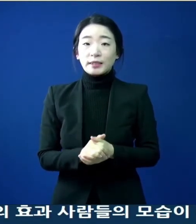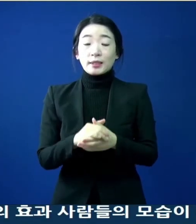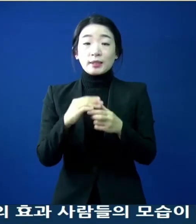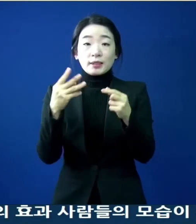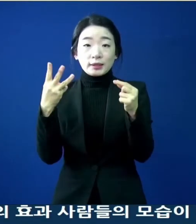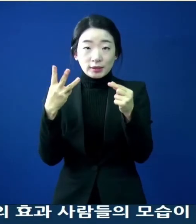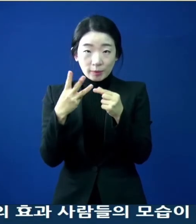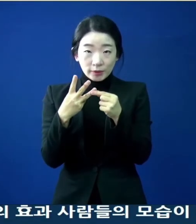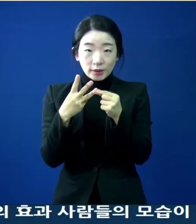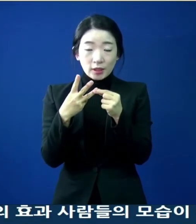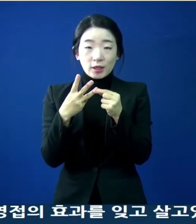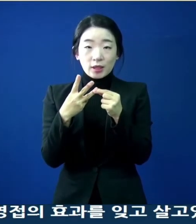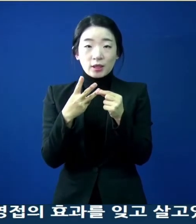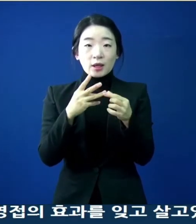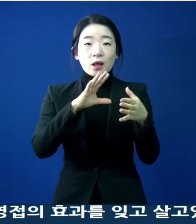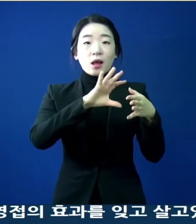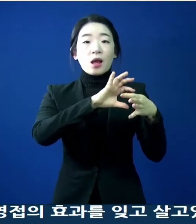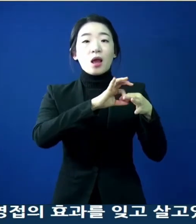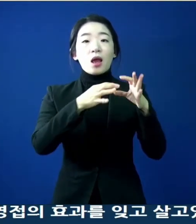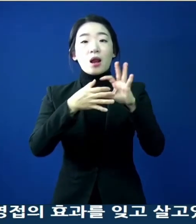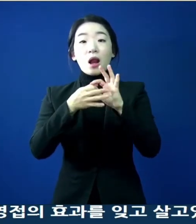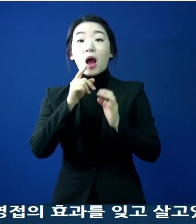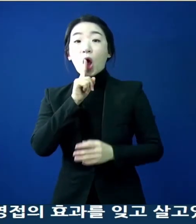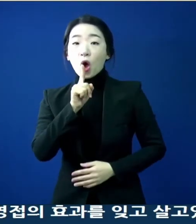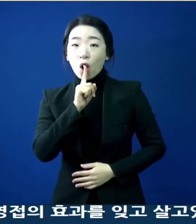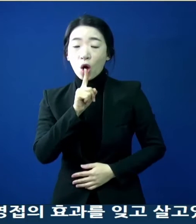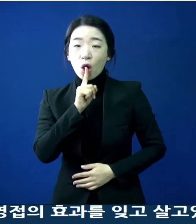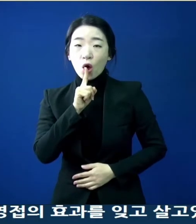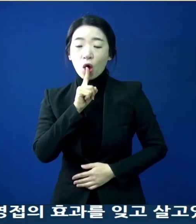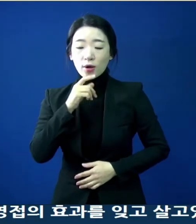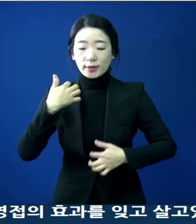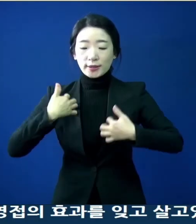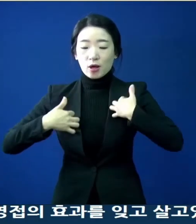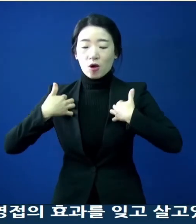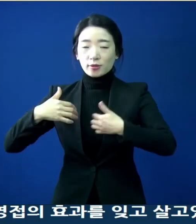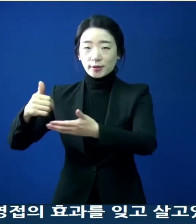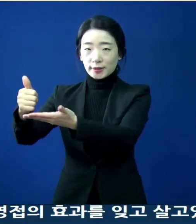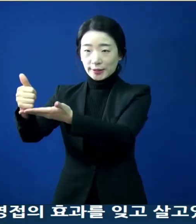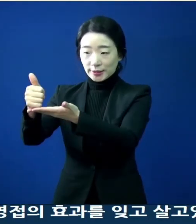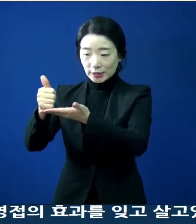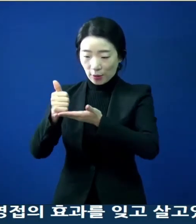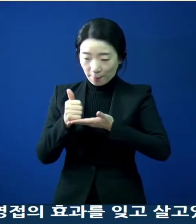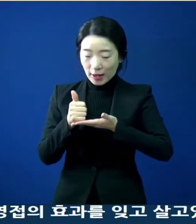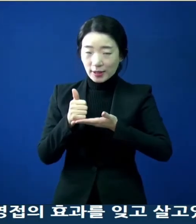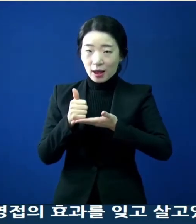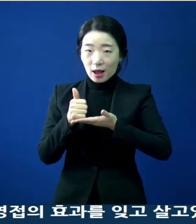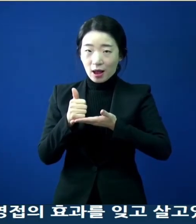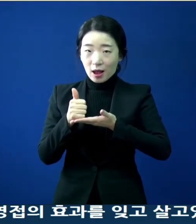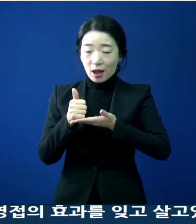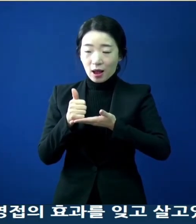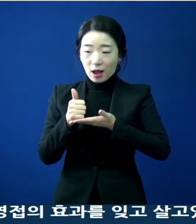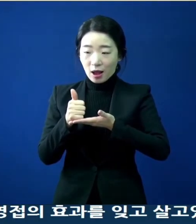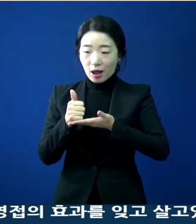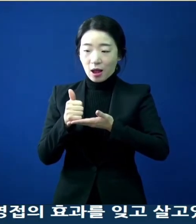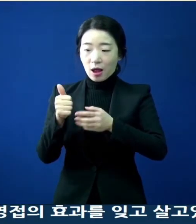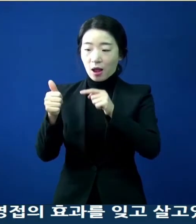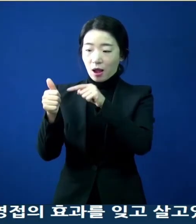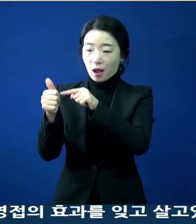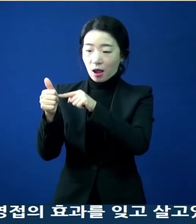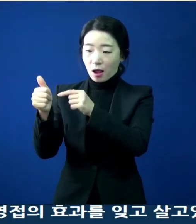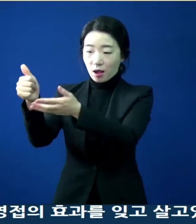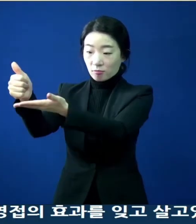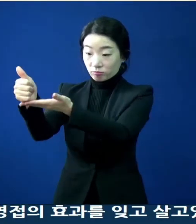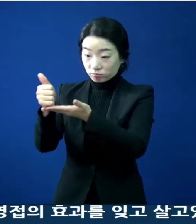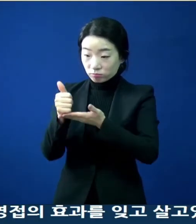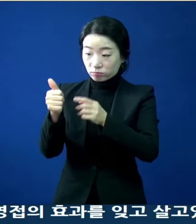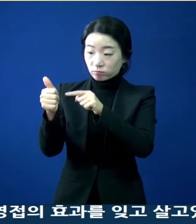헬라어에서, 당시 문화에서 영접하다 할 때 그 영접의 대상이 신적 인물, 왕적인